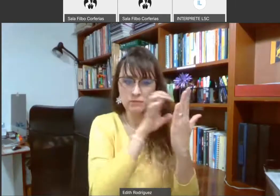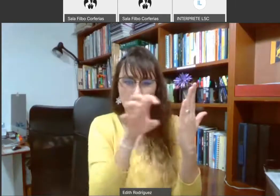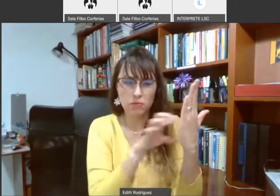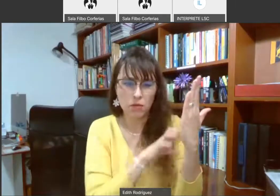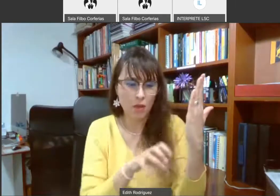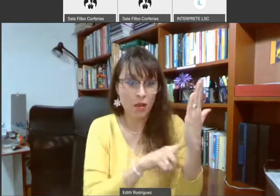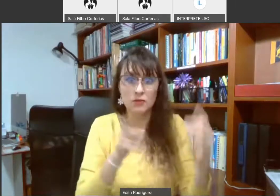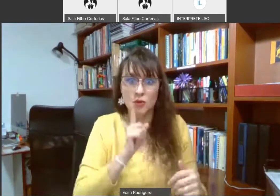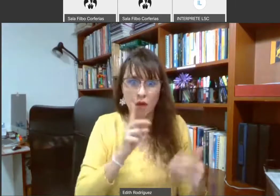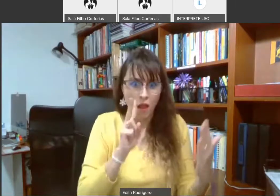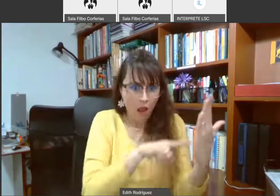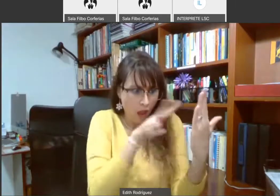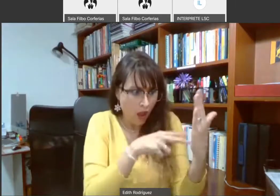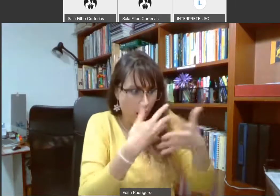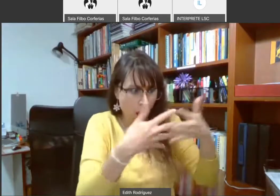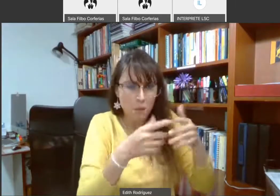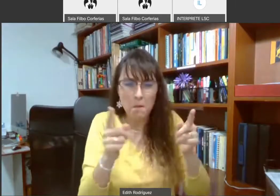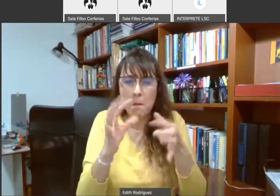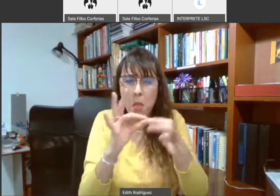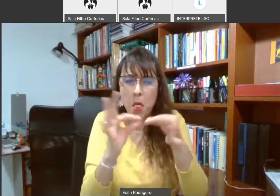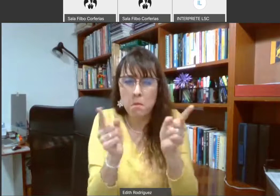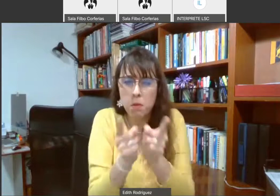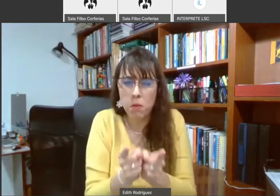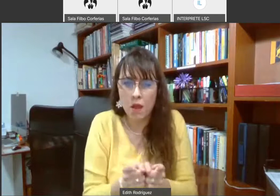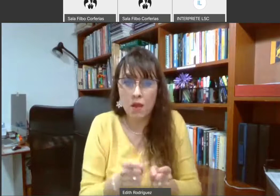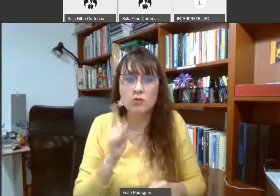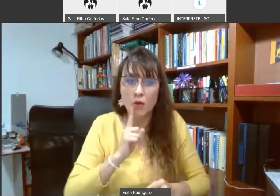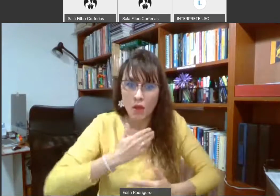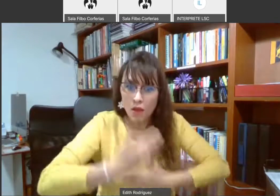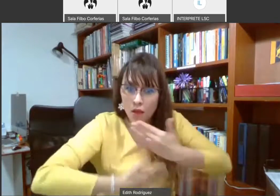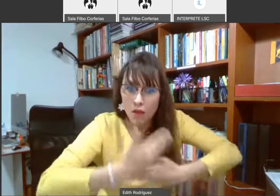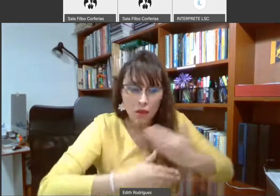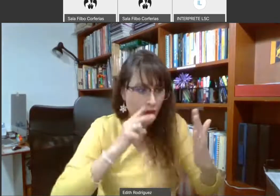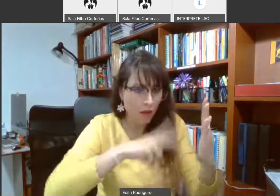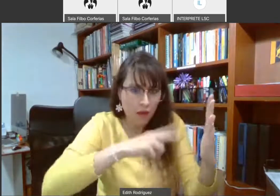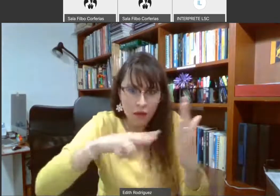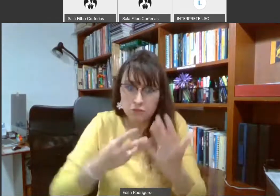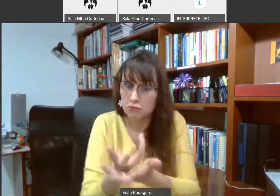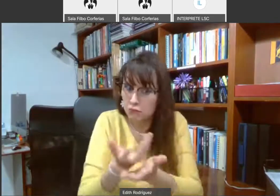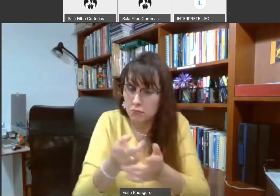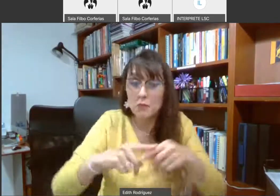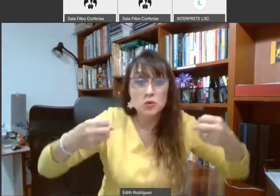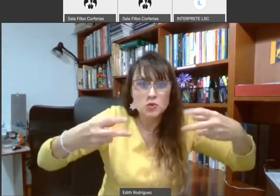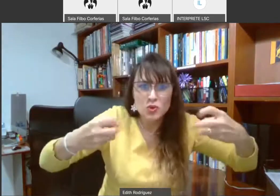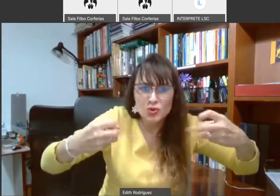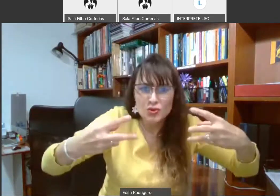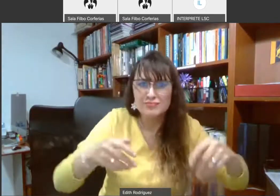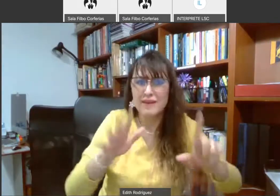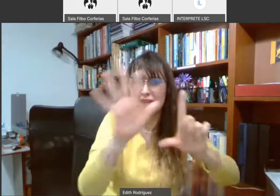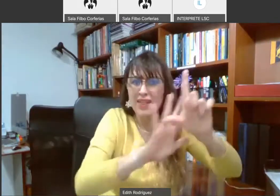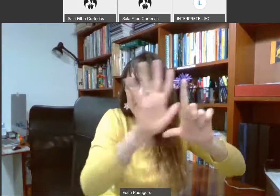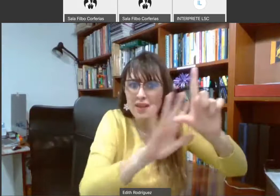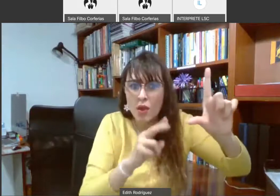También lo podemos hacer, por ejemplo, con una novela gráfica donde las personas pueden verlo y se usan textos